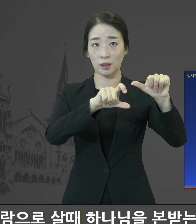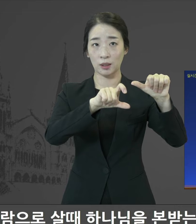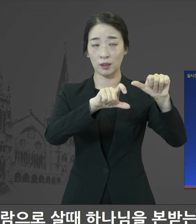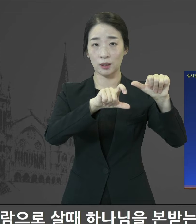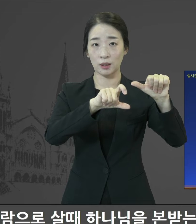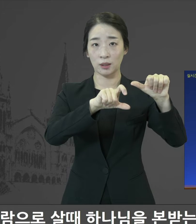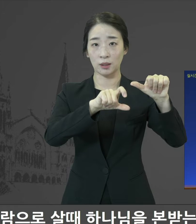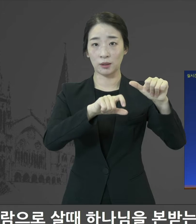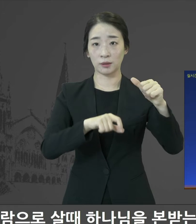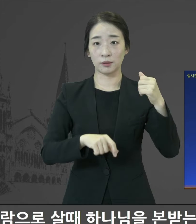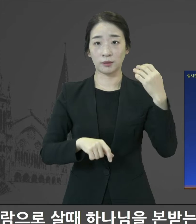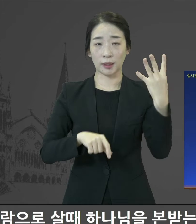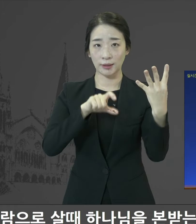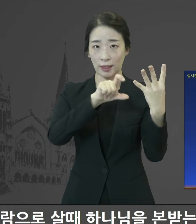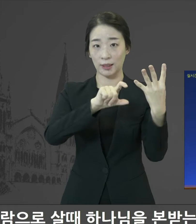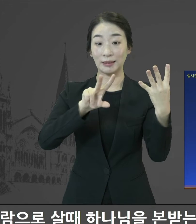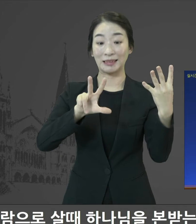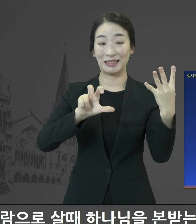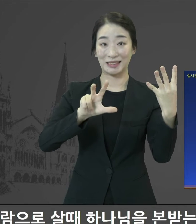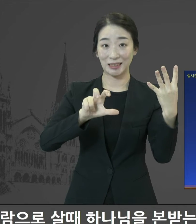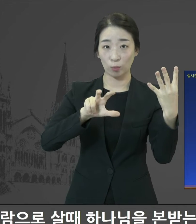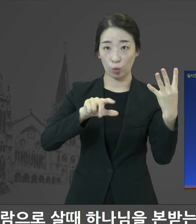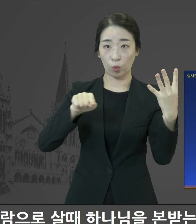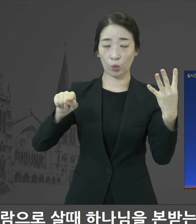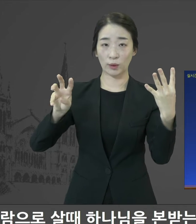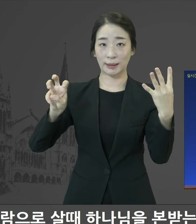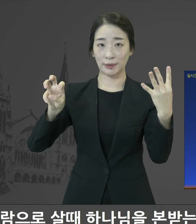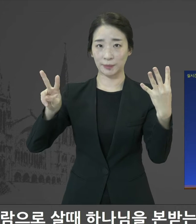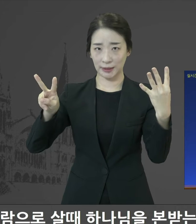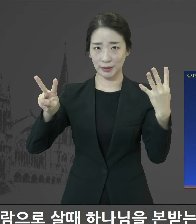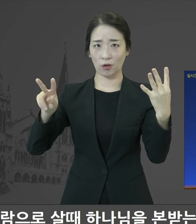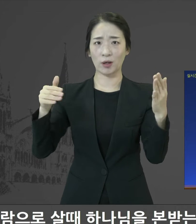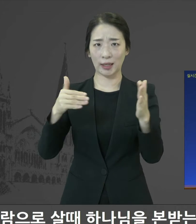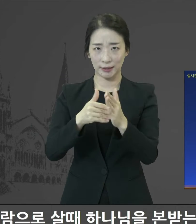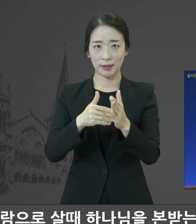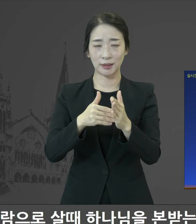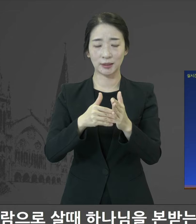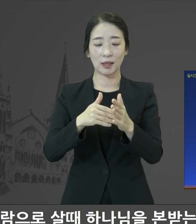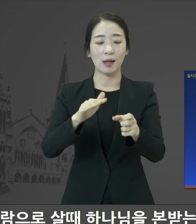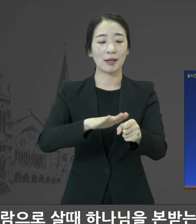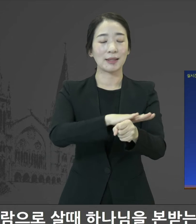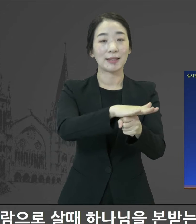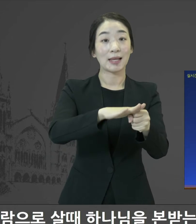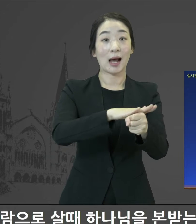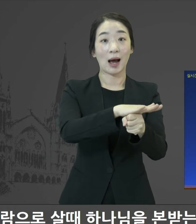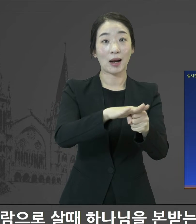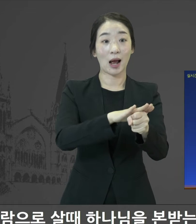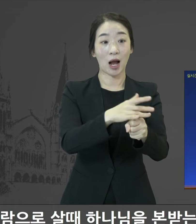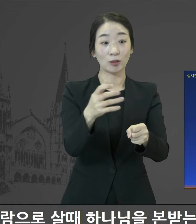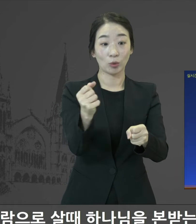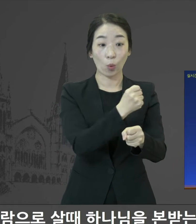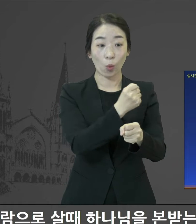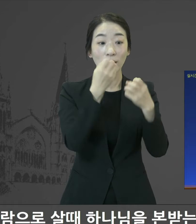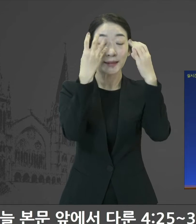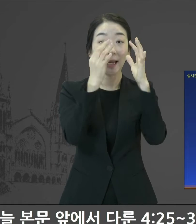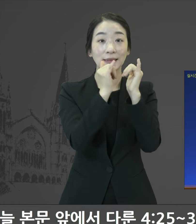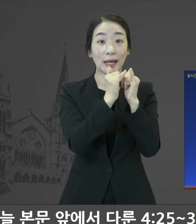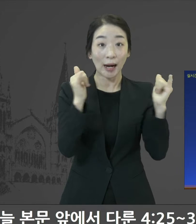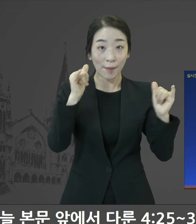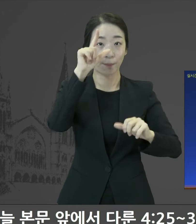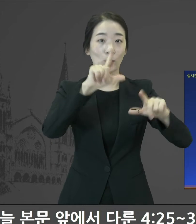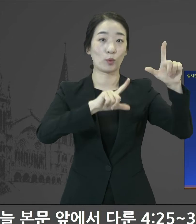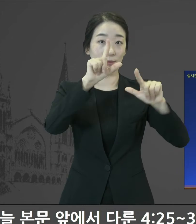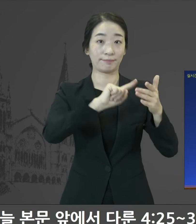요 사이가 사실은 새 사람의 생활 모습인데 이게 다 사랑으로 행하는 것에 대한 구체적인 예들이죠.